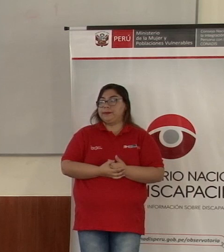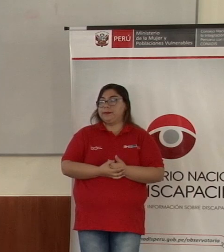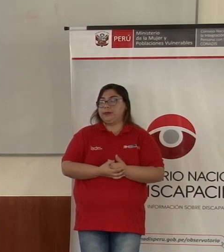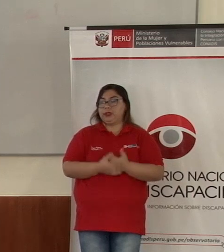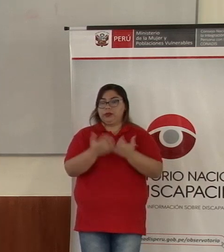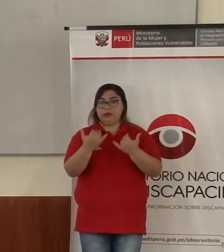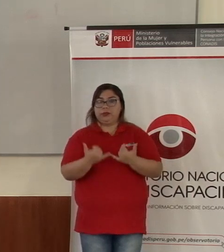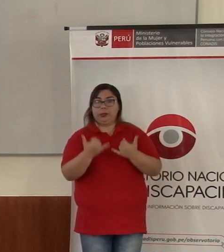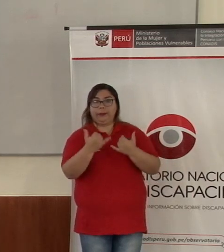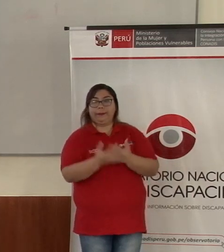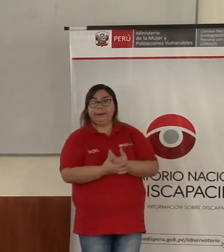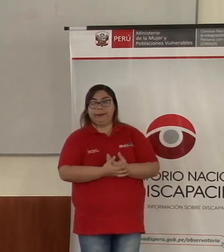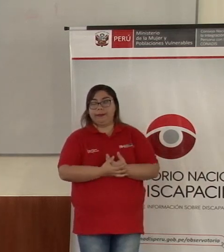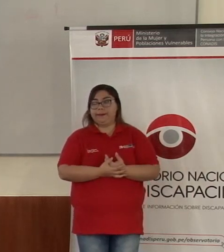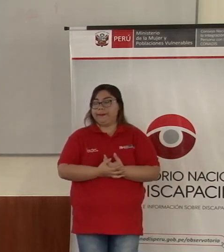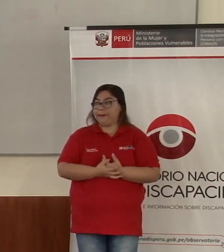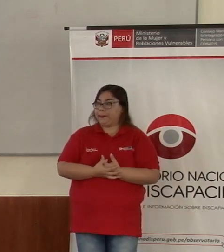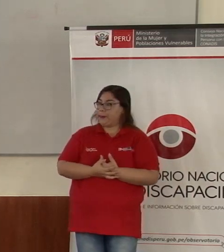Ahora,